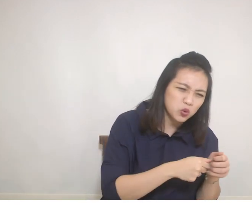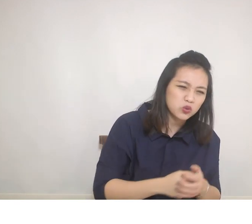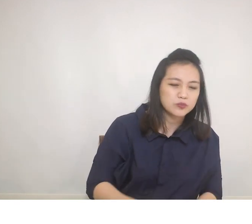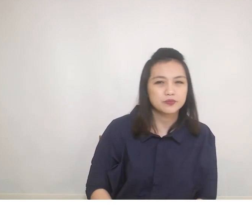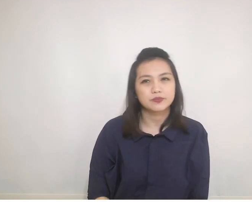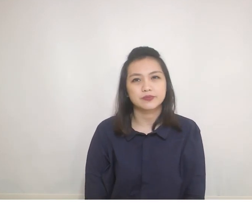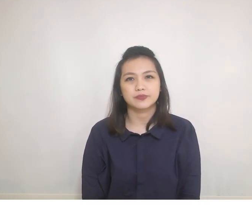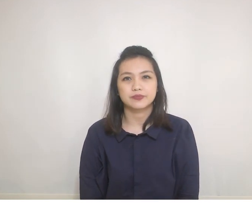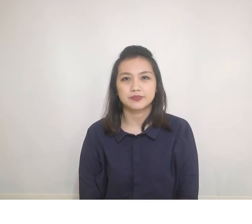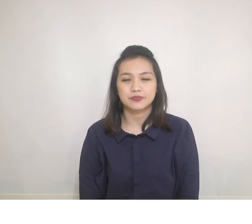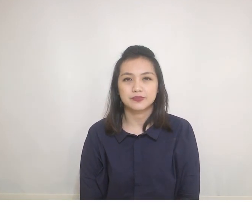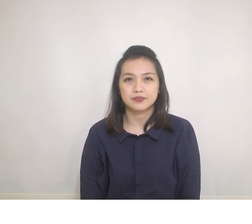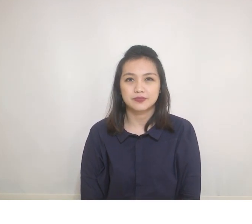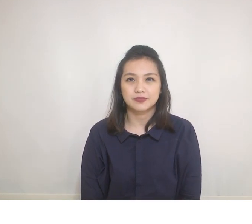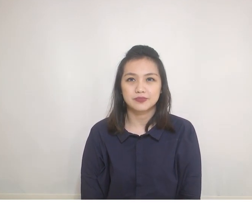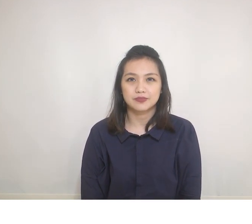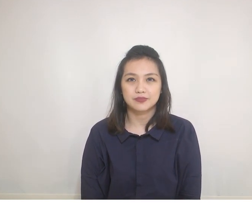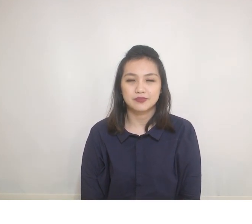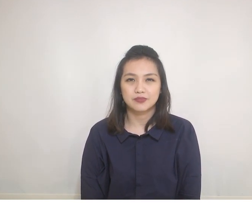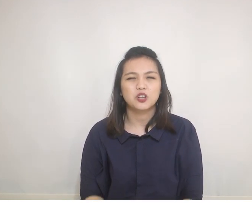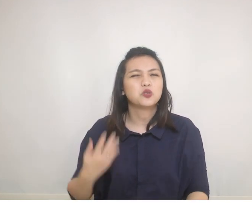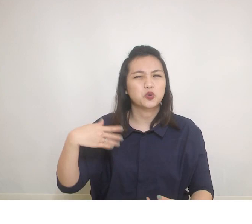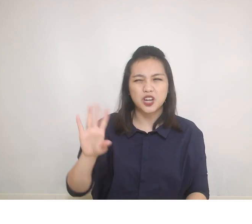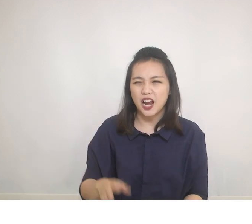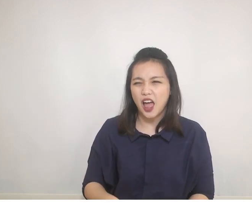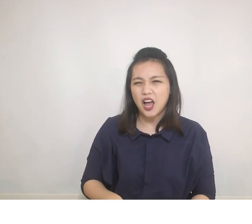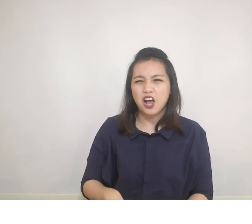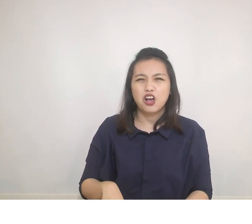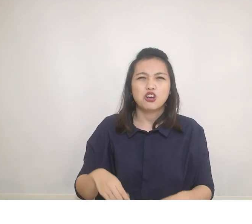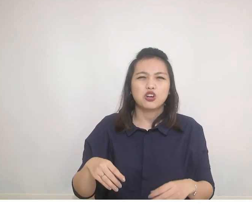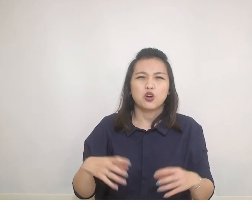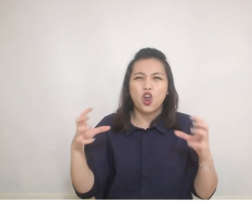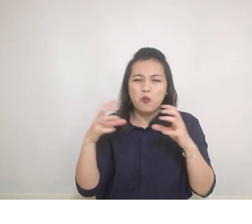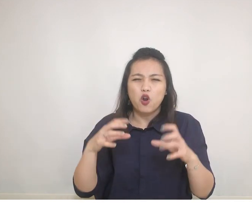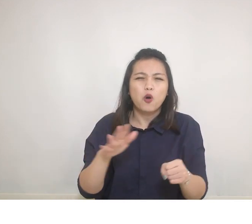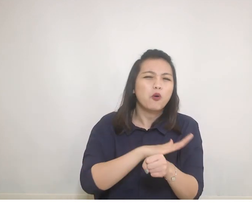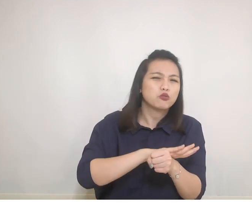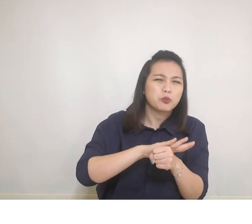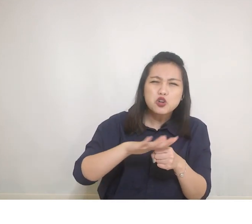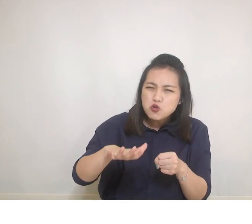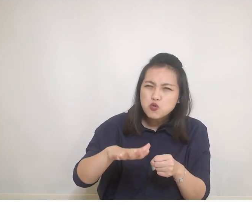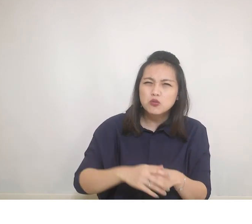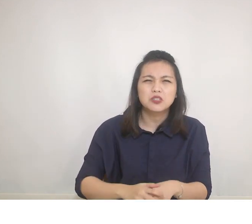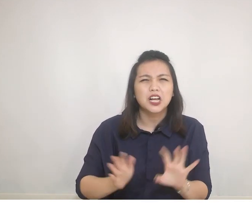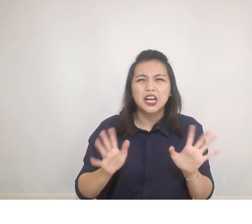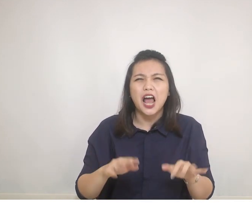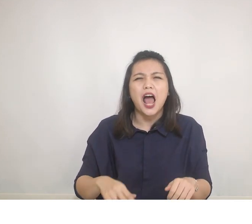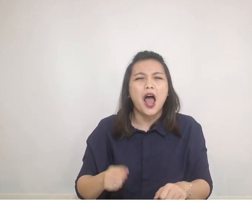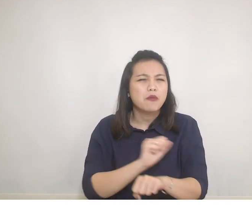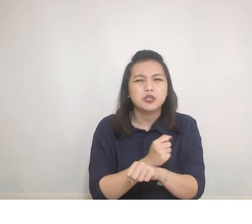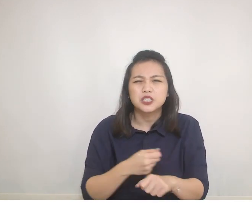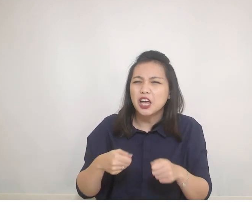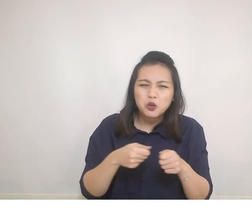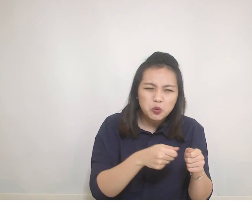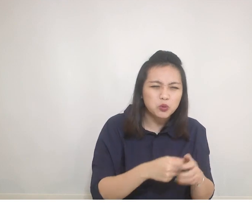kepengen juga sama istri. Tapi gimana caranya? Nggak mau istriku gitu. Loh, caranya gimana ya? Mesti sama-sama